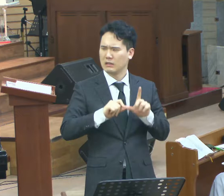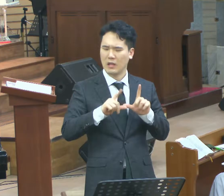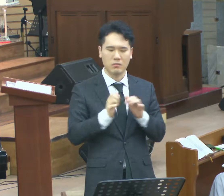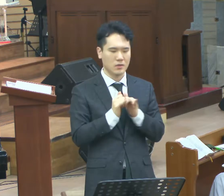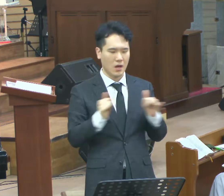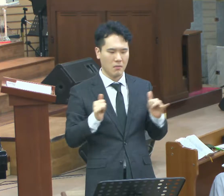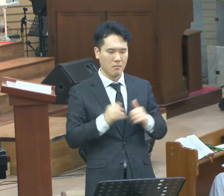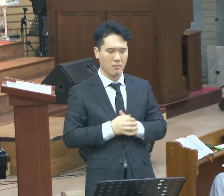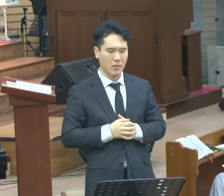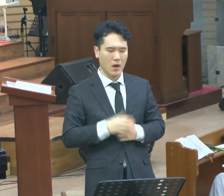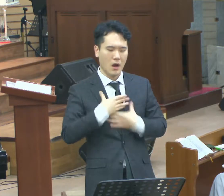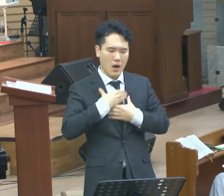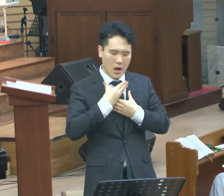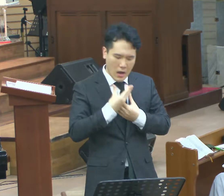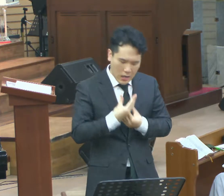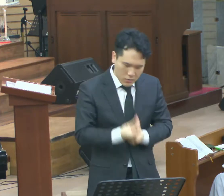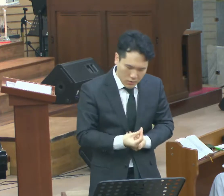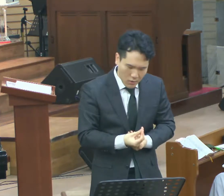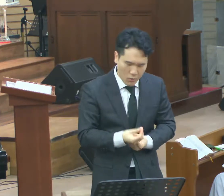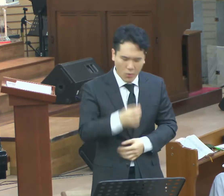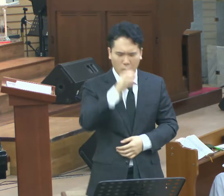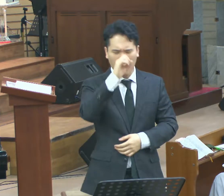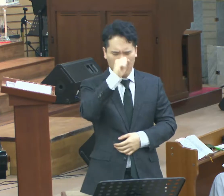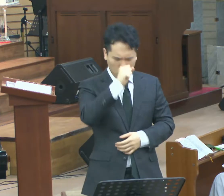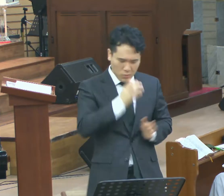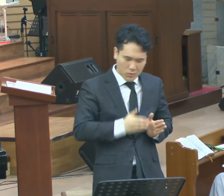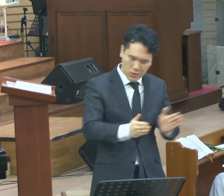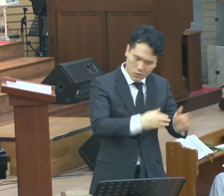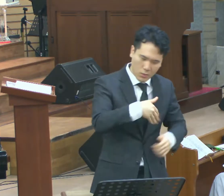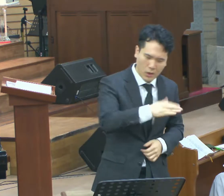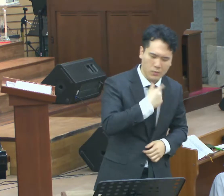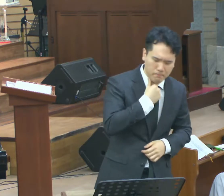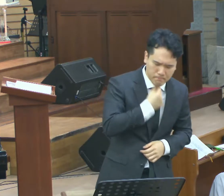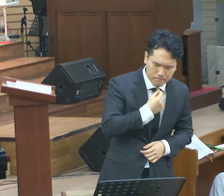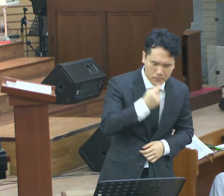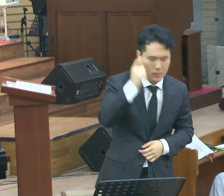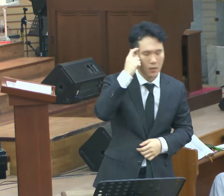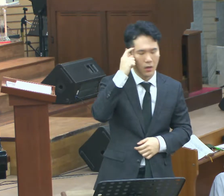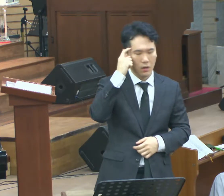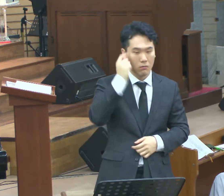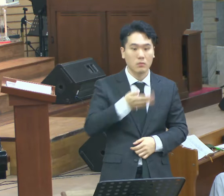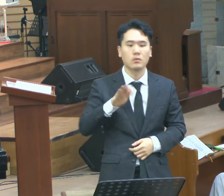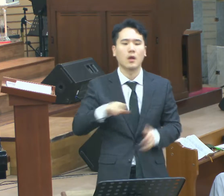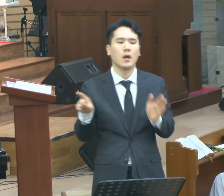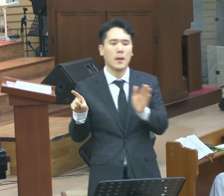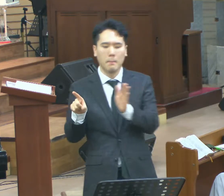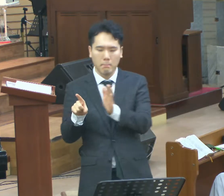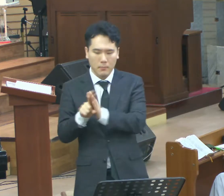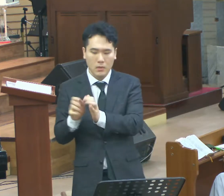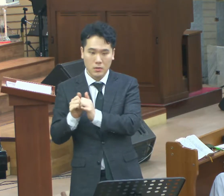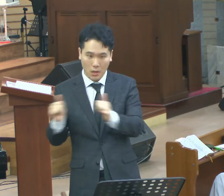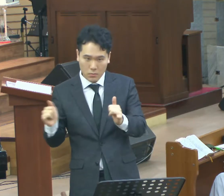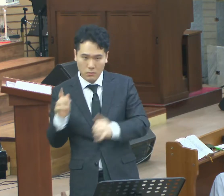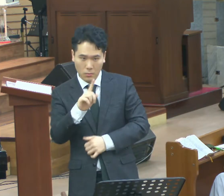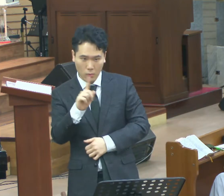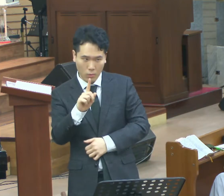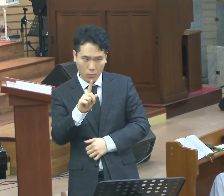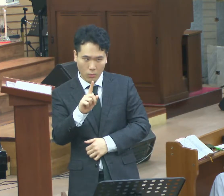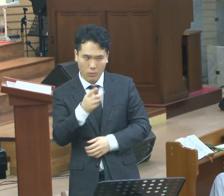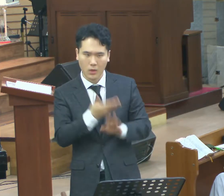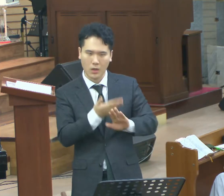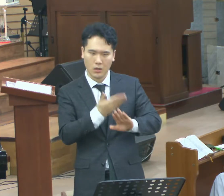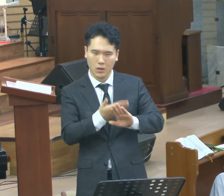사람들은요, 안전하고 좋은 쪽으로 가려고 그래요. 근데 믿음의 사람들은요, 하나님 뜻을 간파하고 남다르게